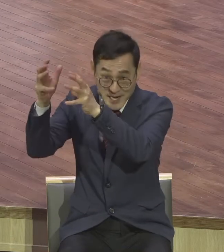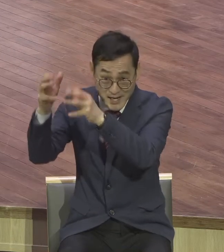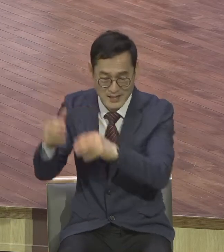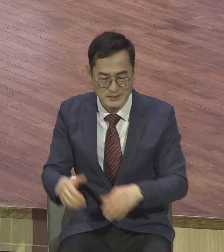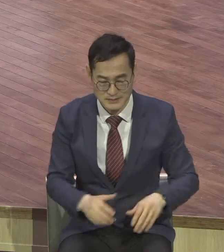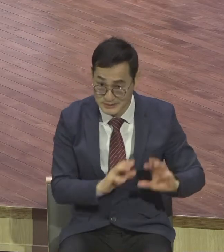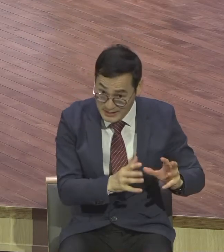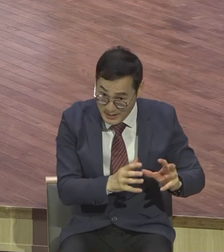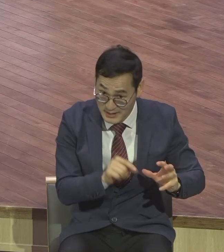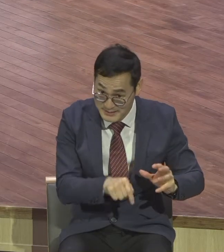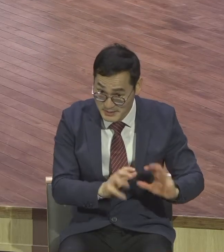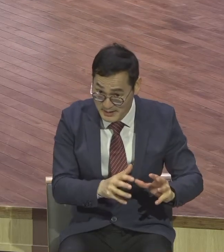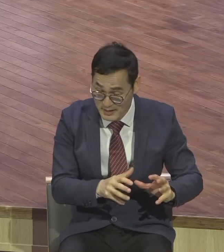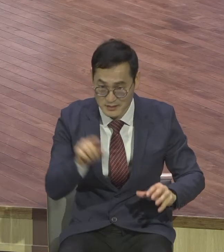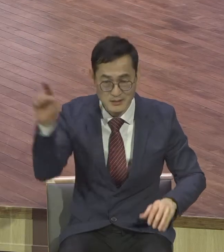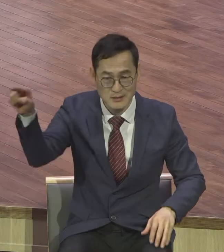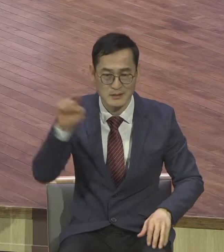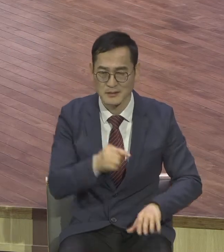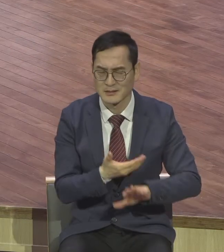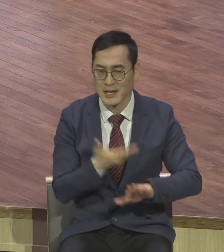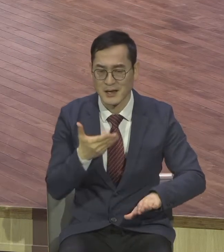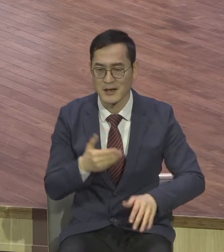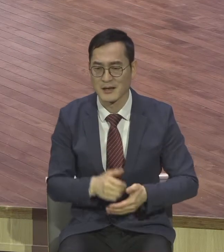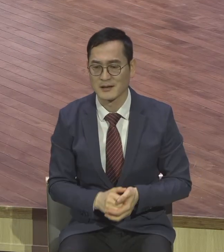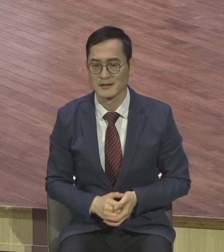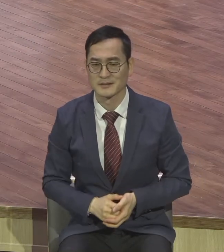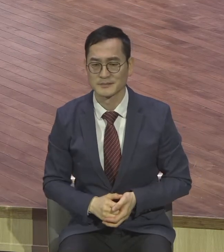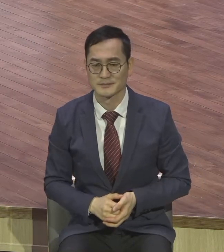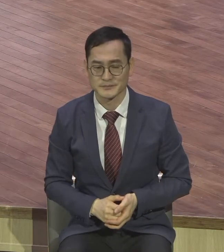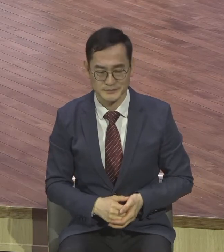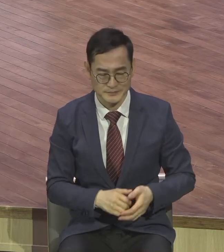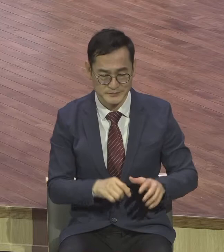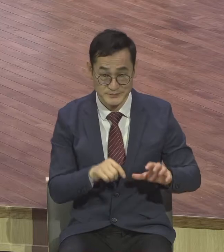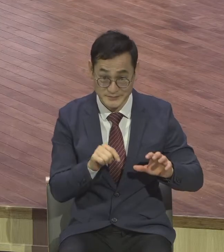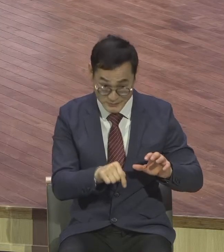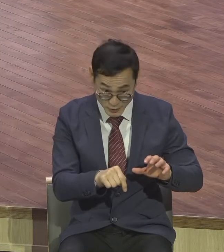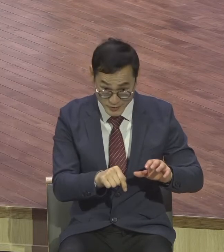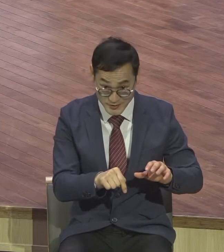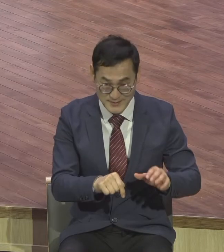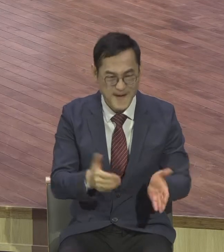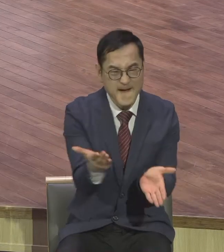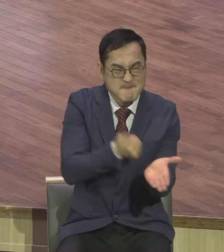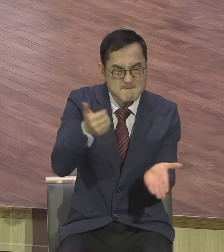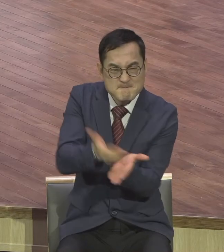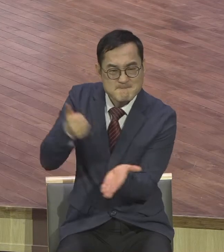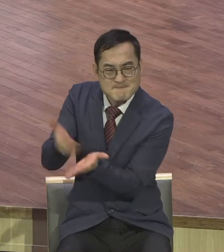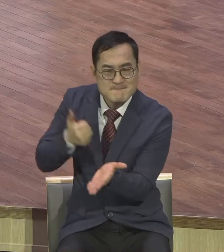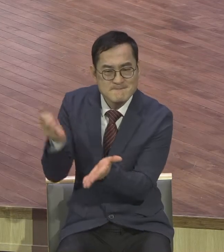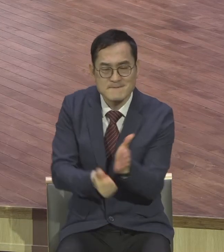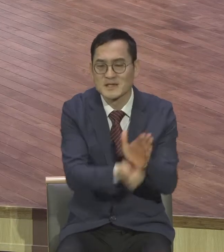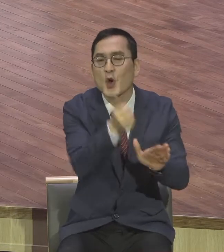성경은 세상은 가져라 성경은 죽으라 합니다 정반대예요